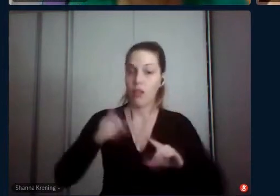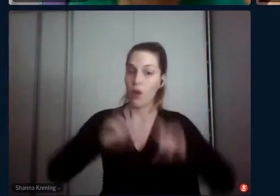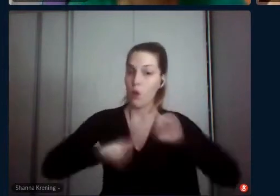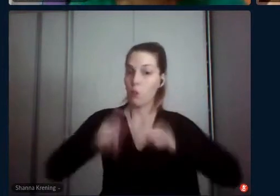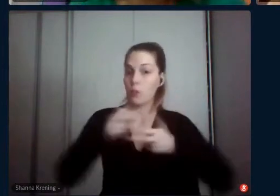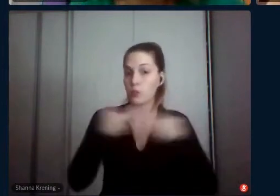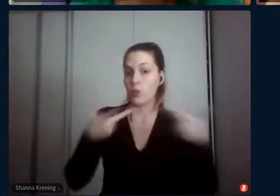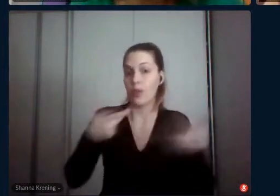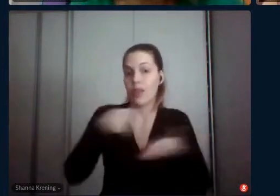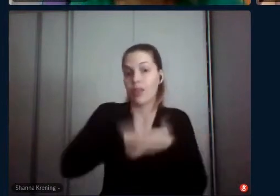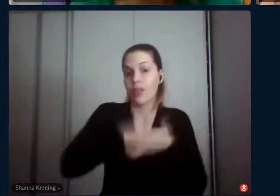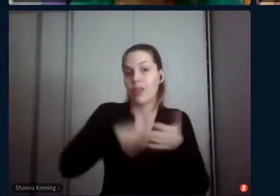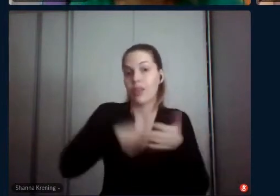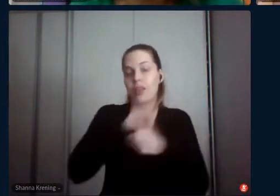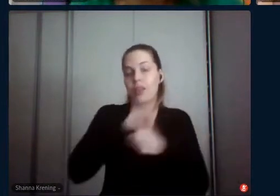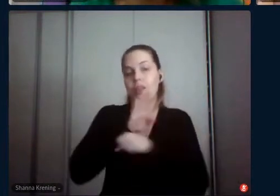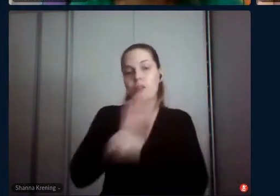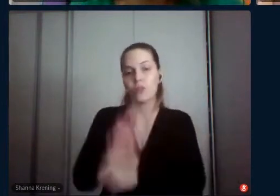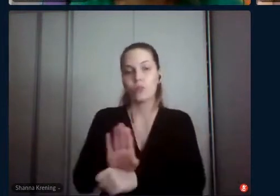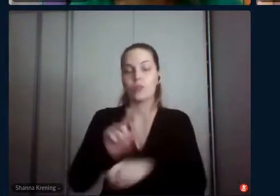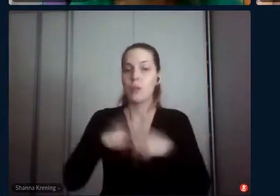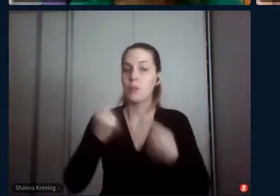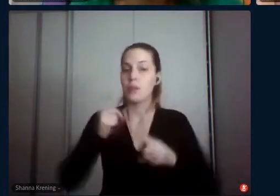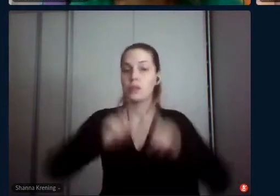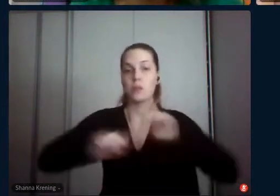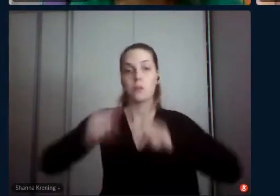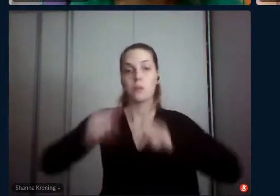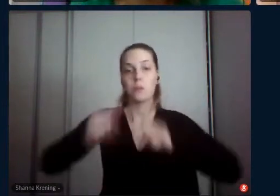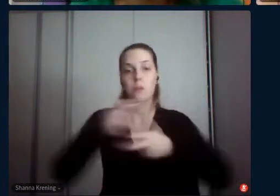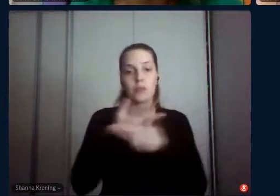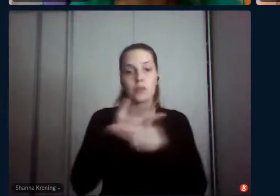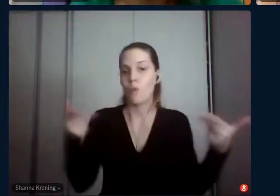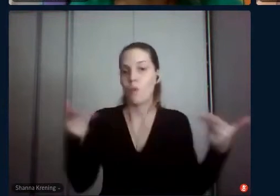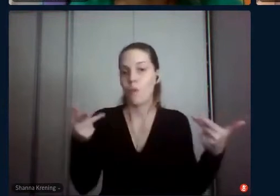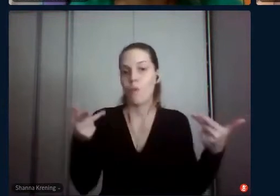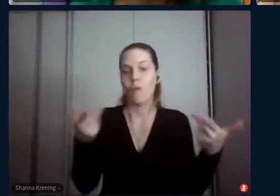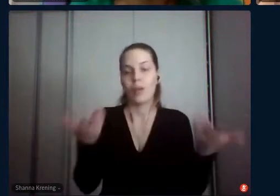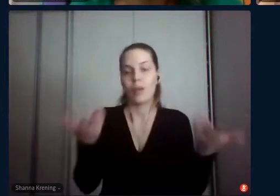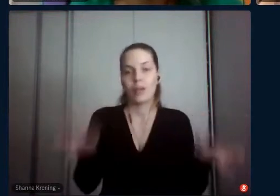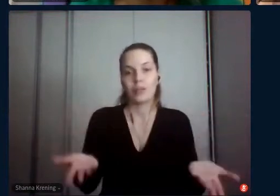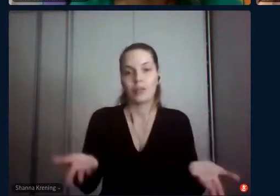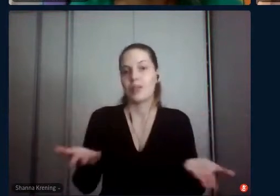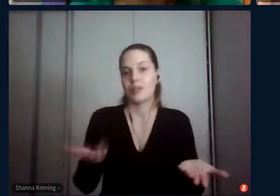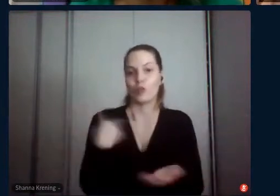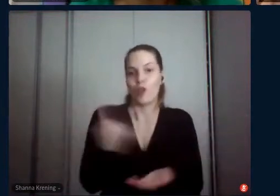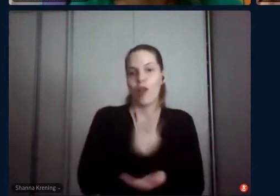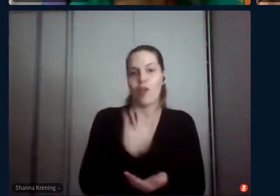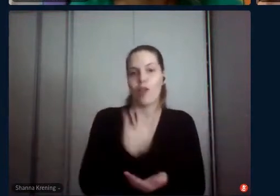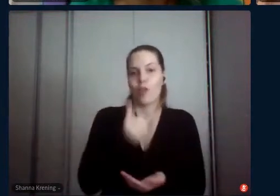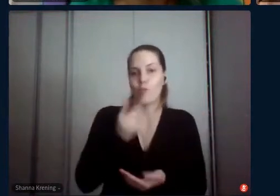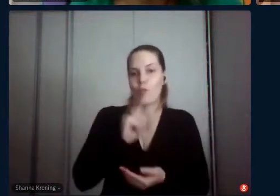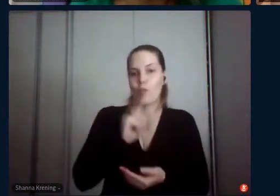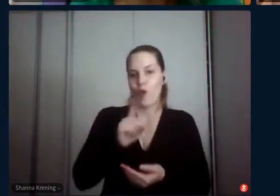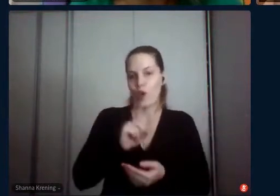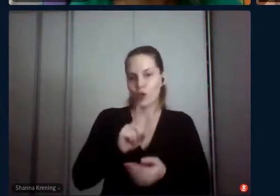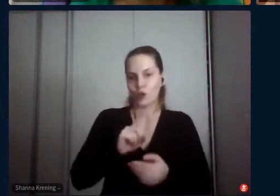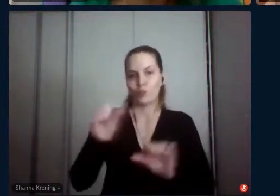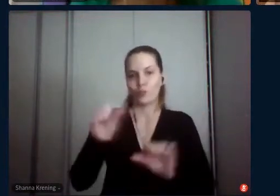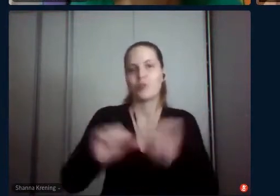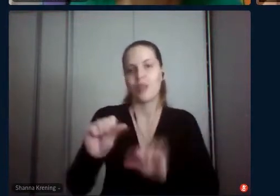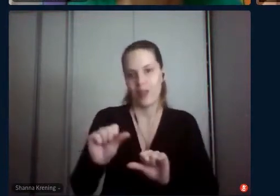que, infelizmente, estão além do nosso alcance. E também não é uma questão de opção. Se a gente pudesse dar opção, eu tenho certeza